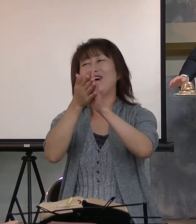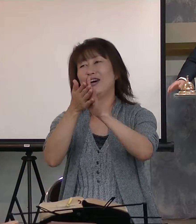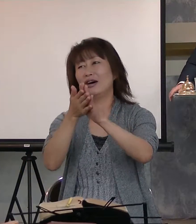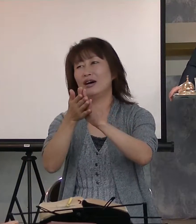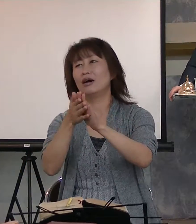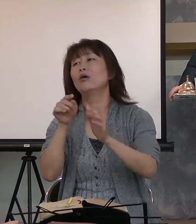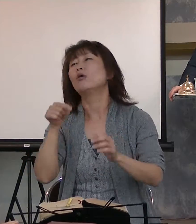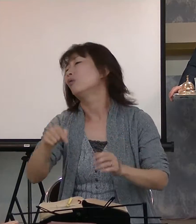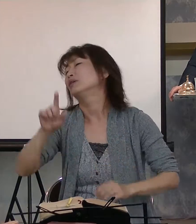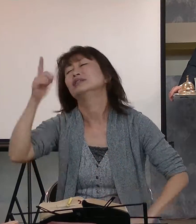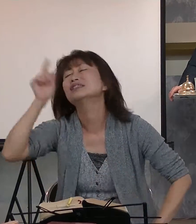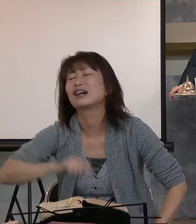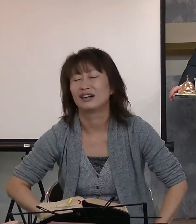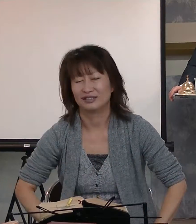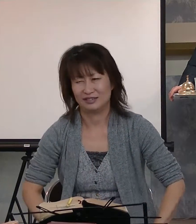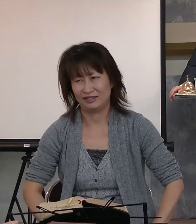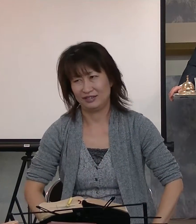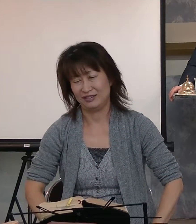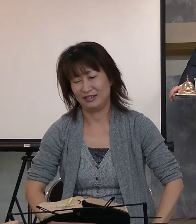じゃなくて、